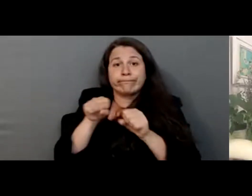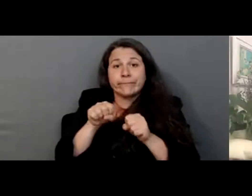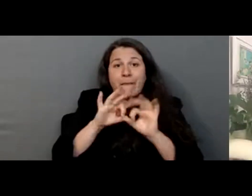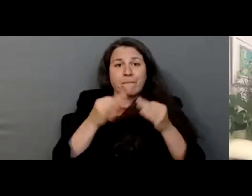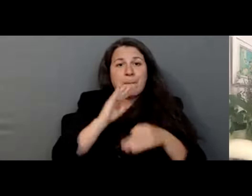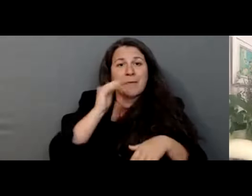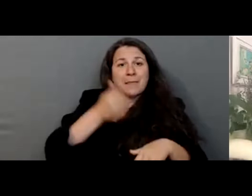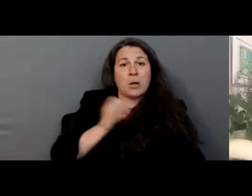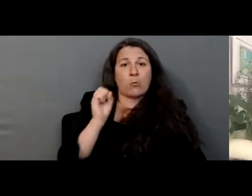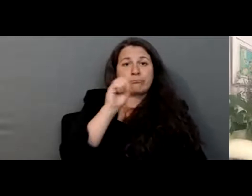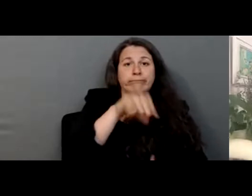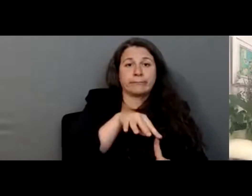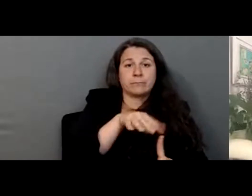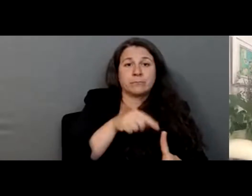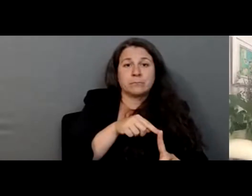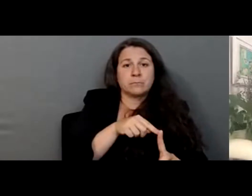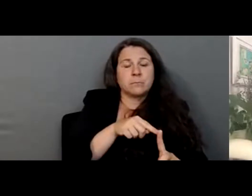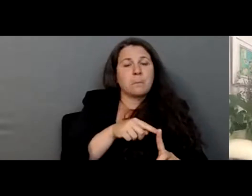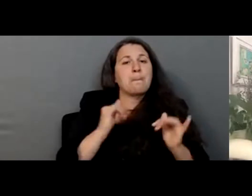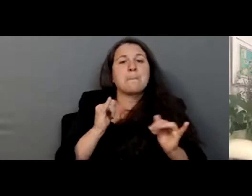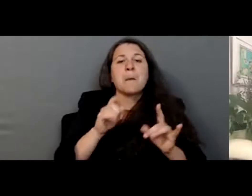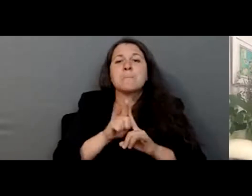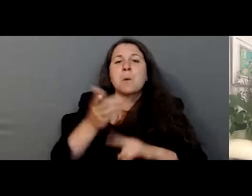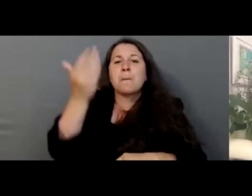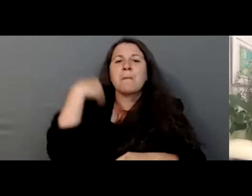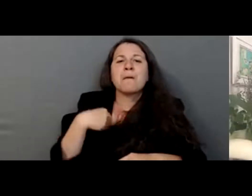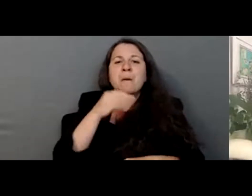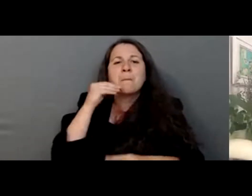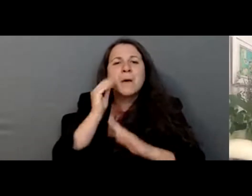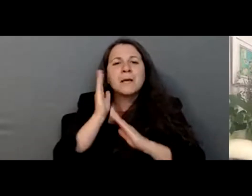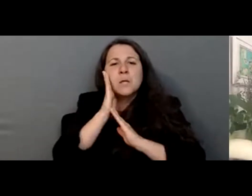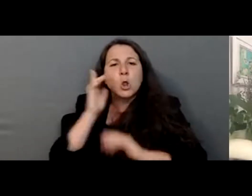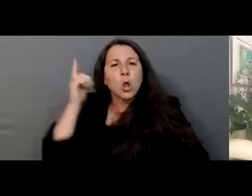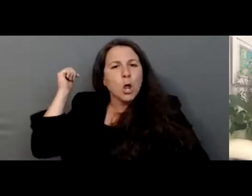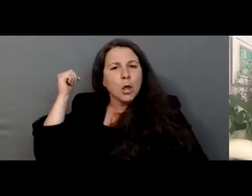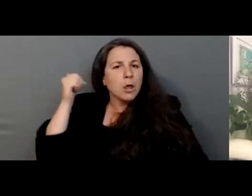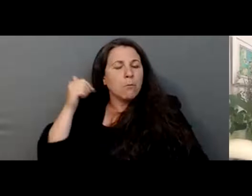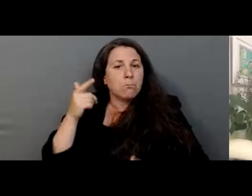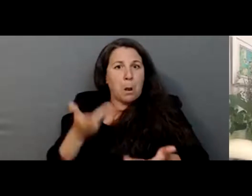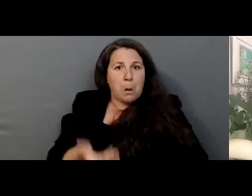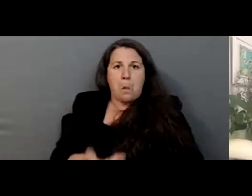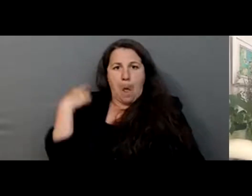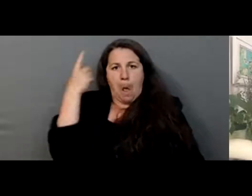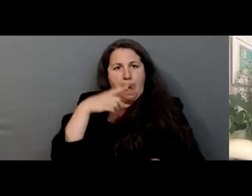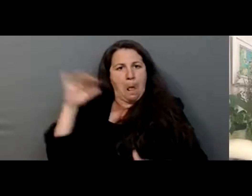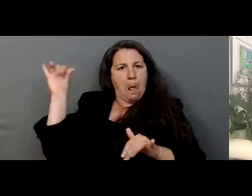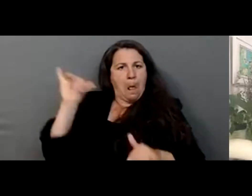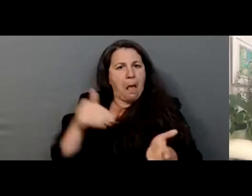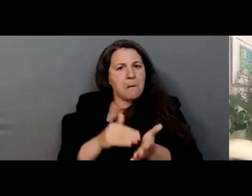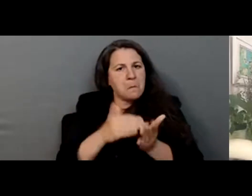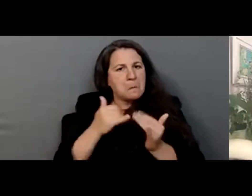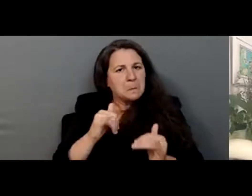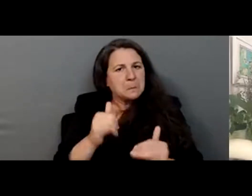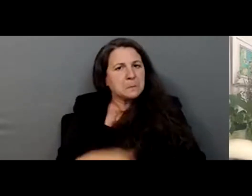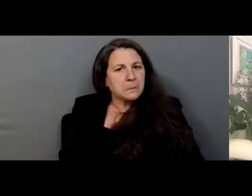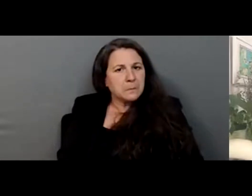On est dans la même situation que dans les pensionnats qui existaient auparavant, il n'y a pas si longtemps que ça. C'est aussi important de réaliser aussi quand on